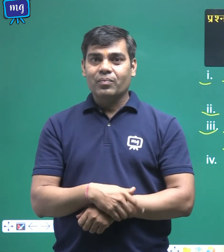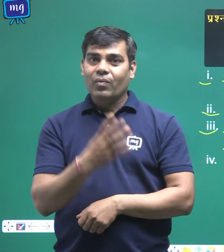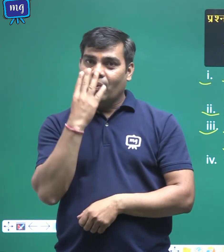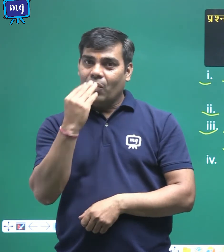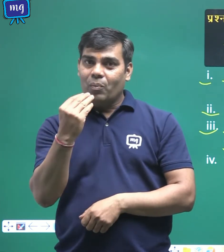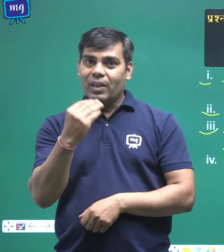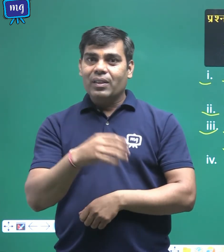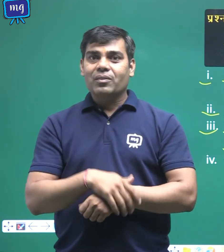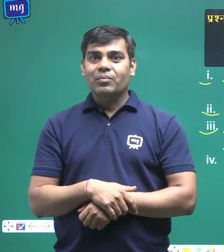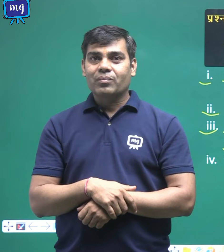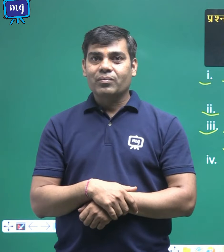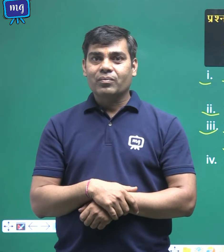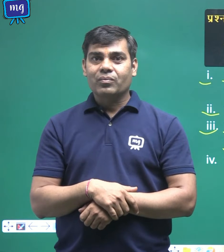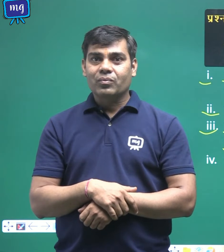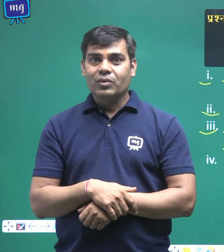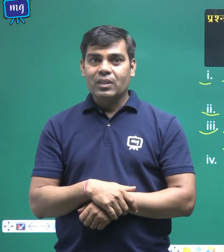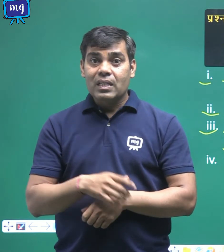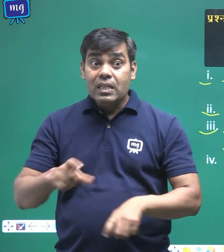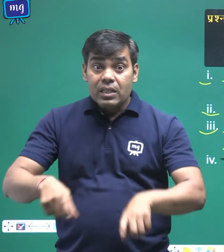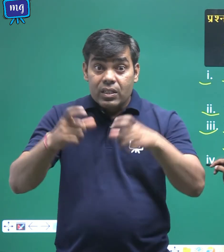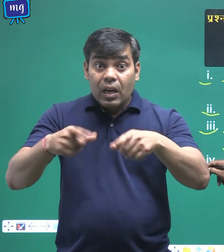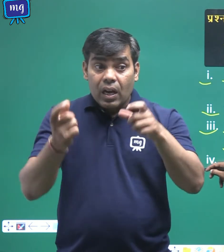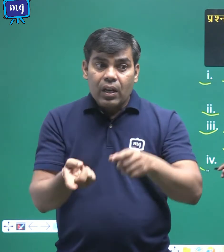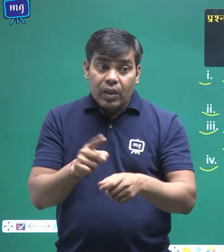लोमड़ी जंगल की ओर